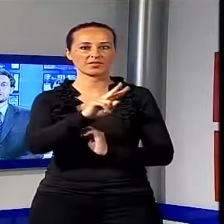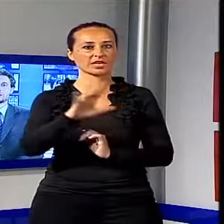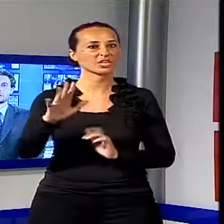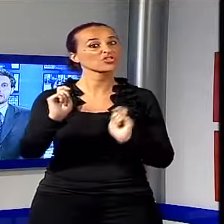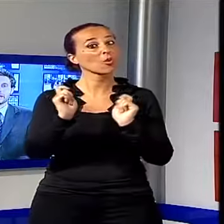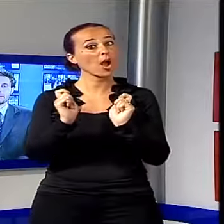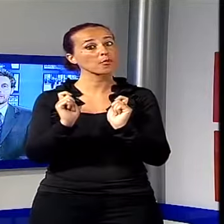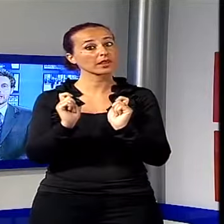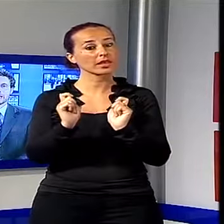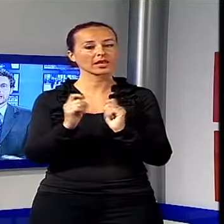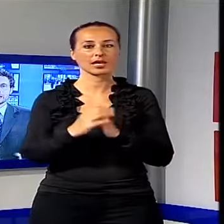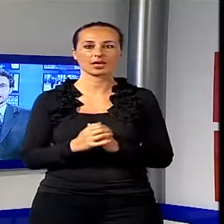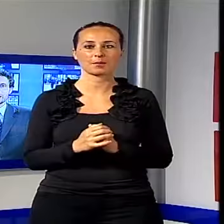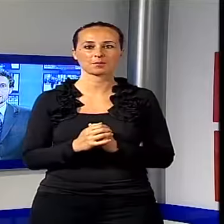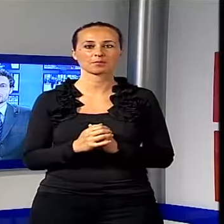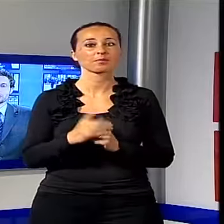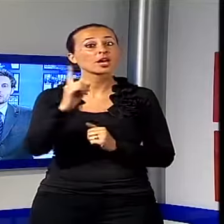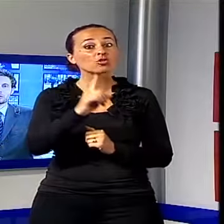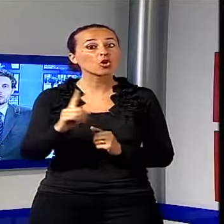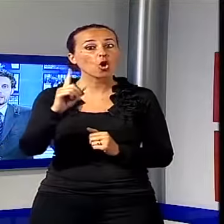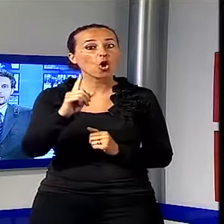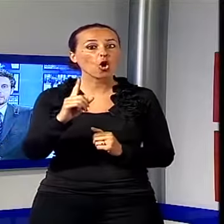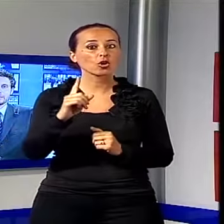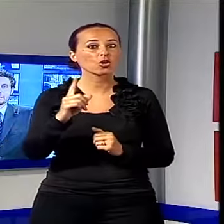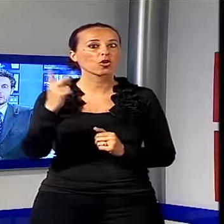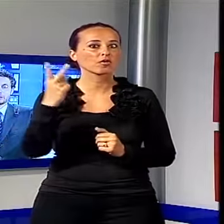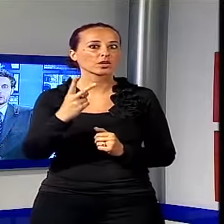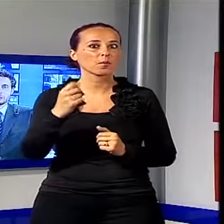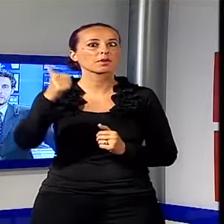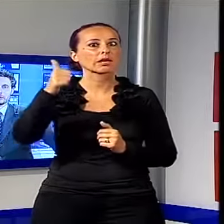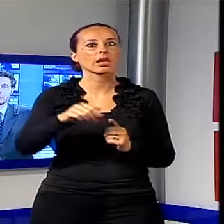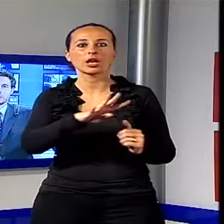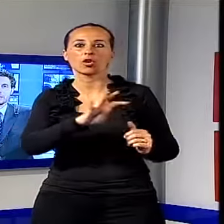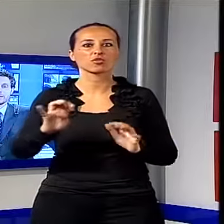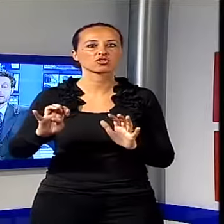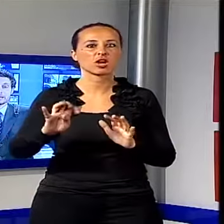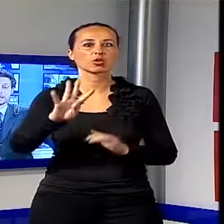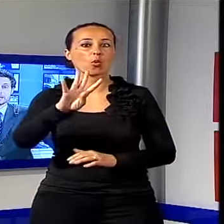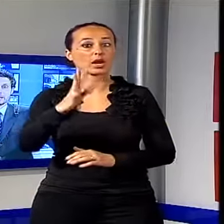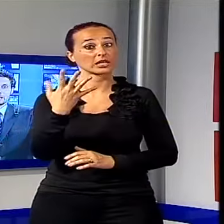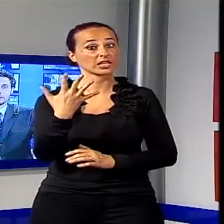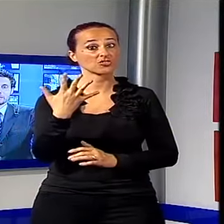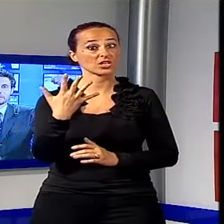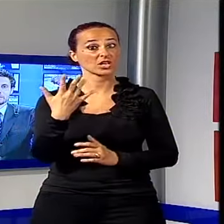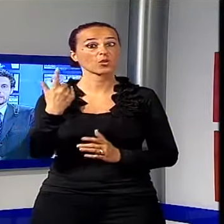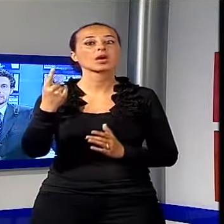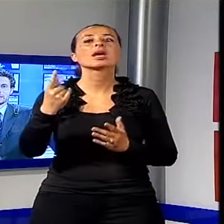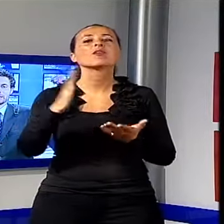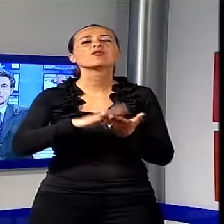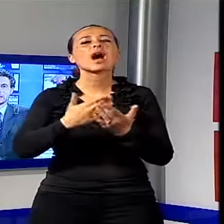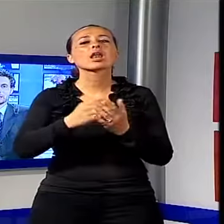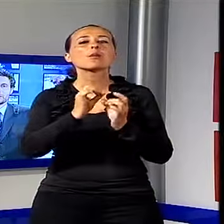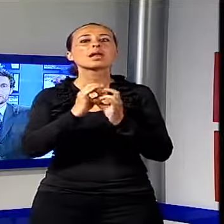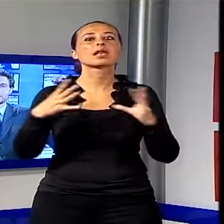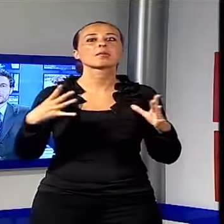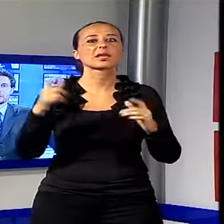aprile, il giorno che dal 1945 segna la liberazione dell'Italia dall'occupazione